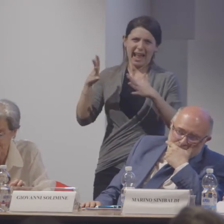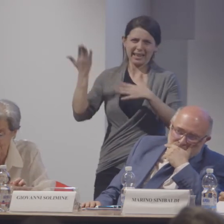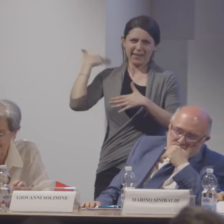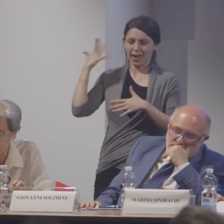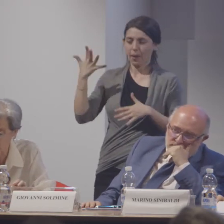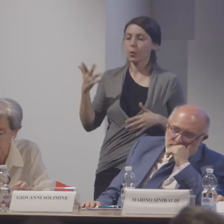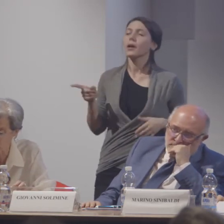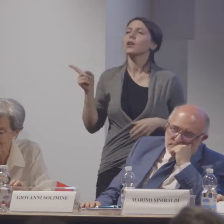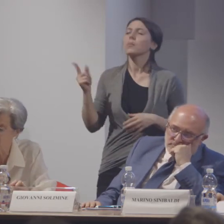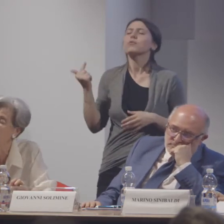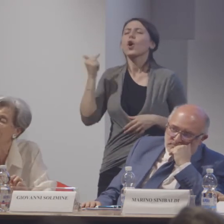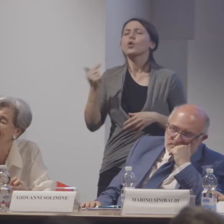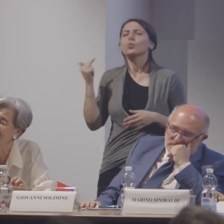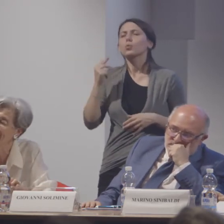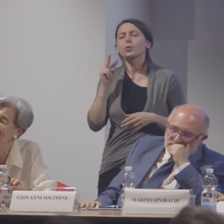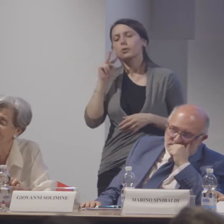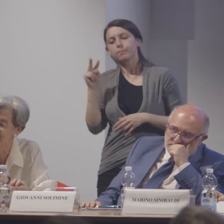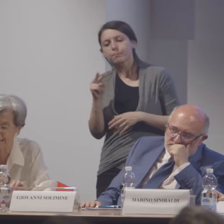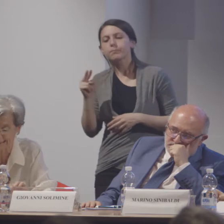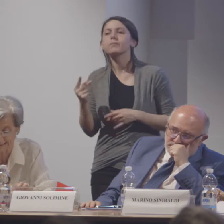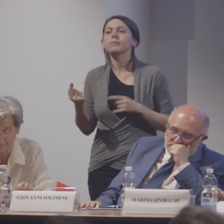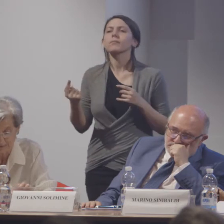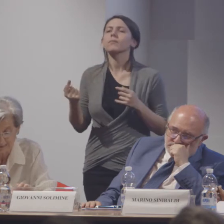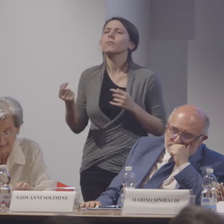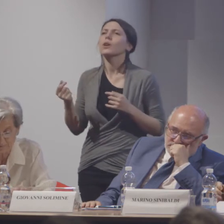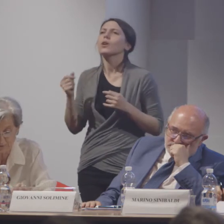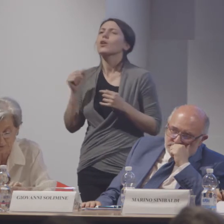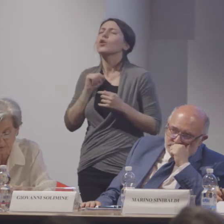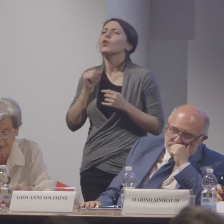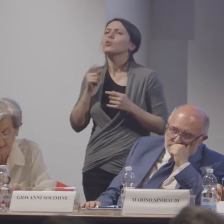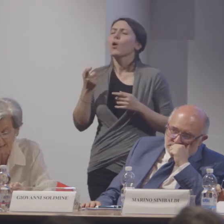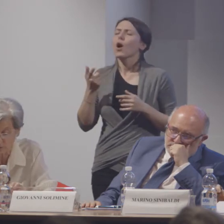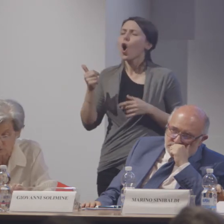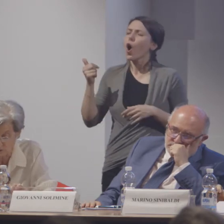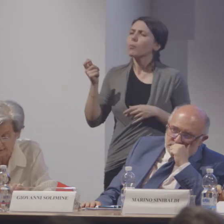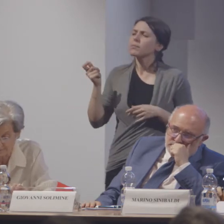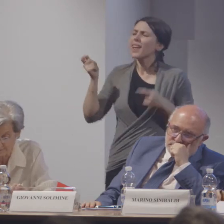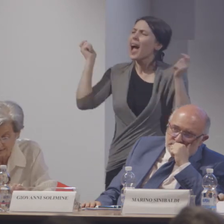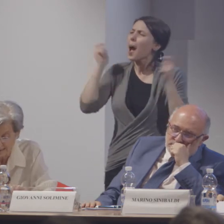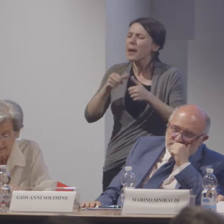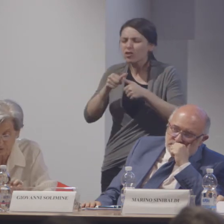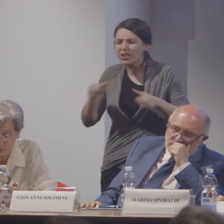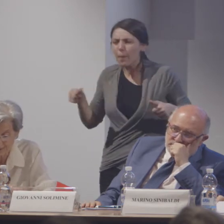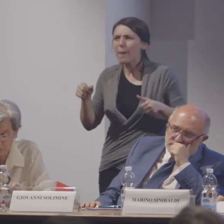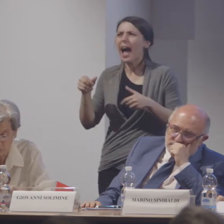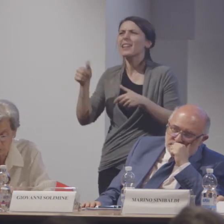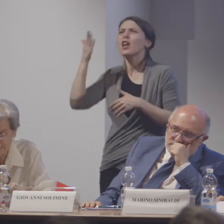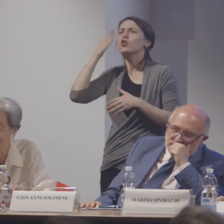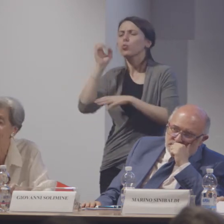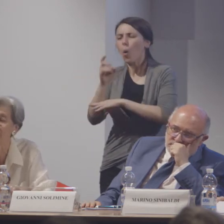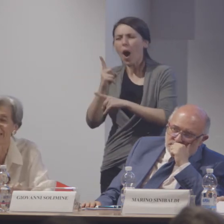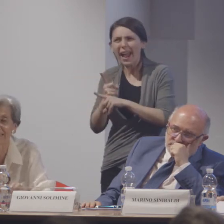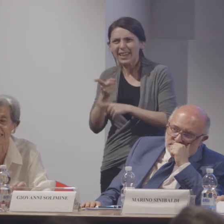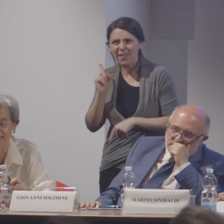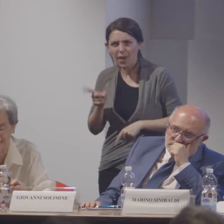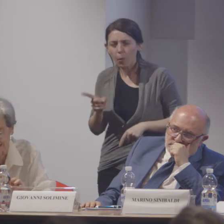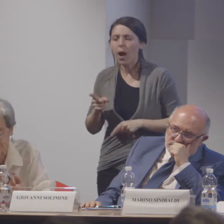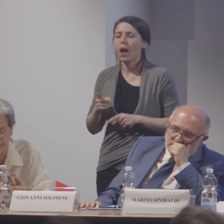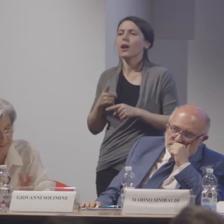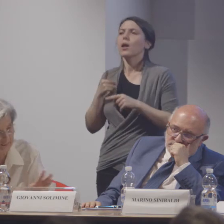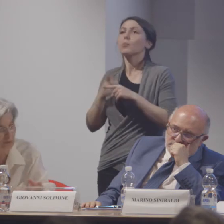riferendosi al dibattito su quali competenze di base debba fornire la scuola e su quanto questa debba